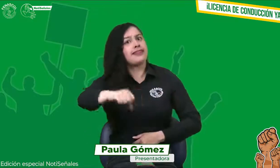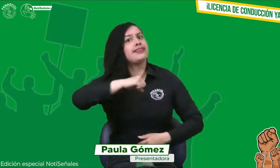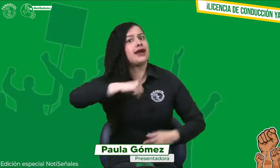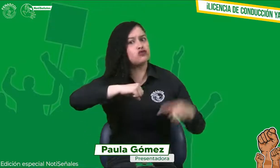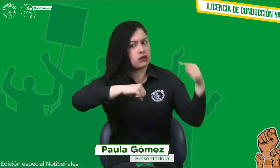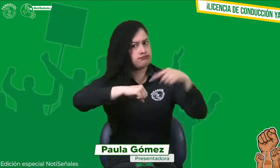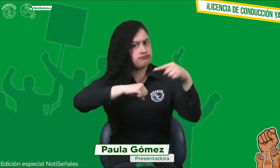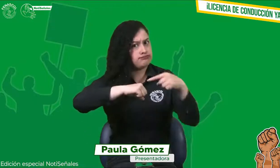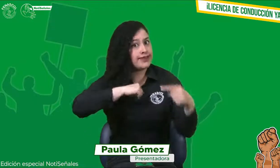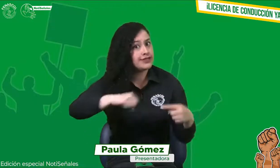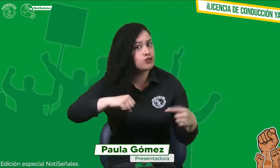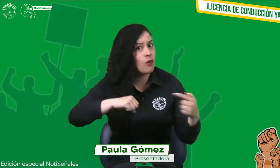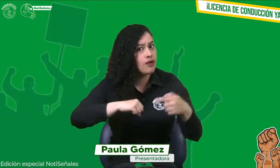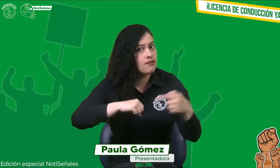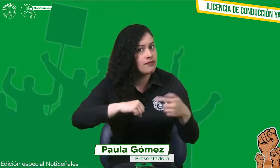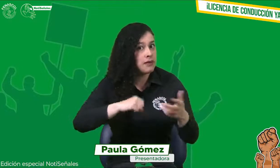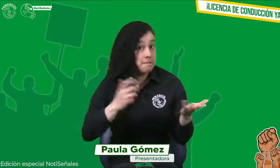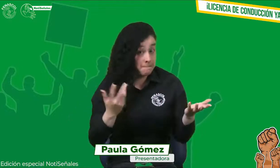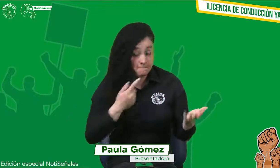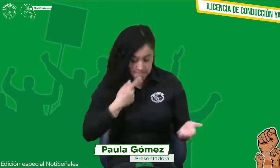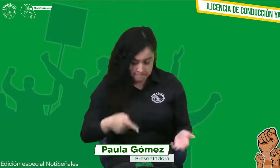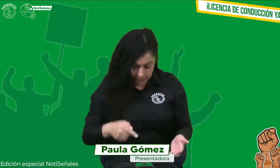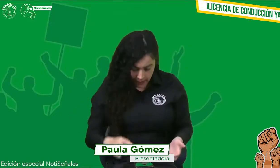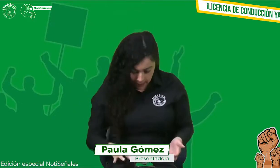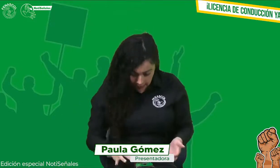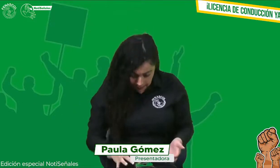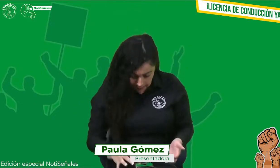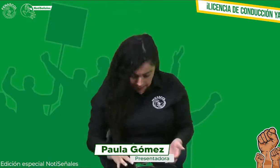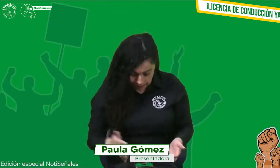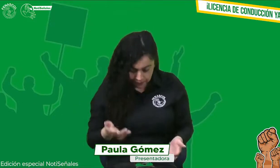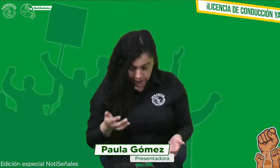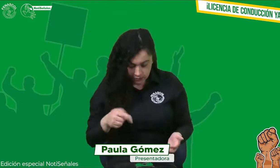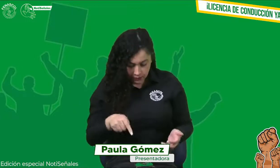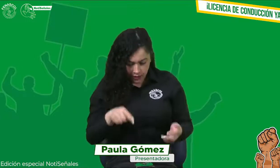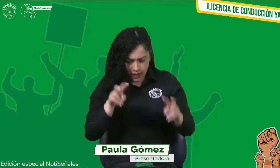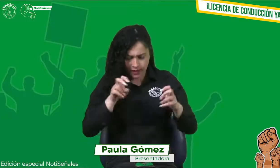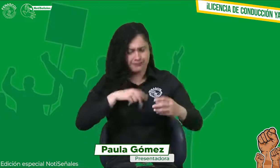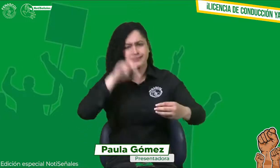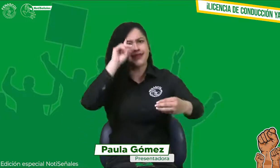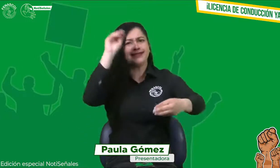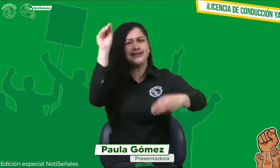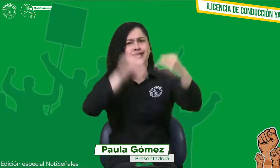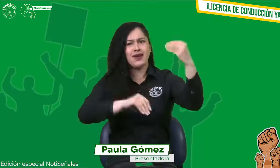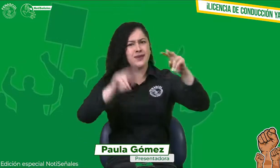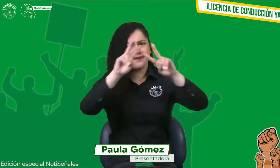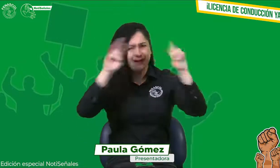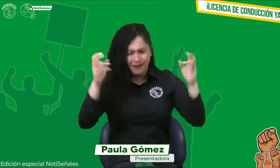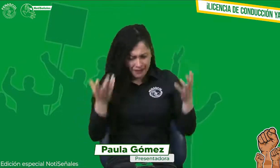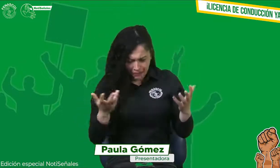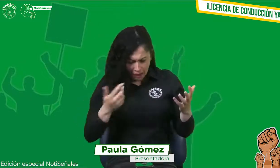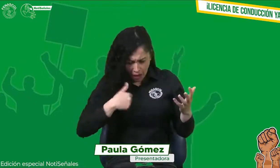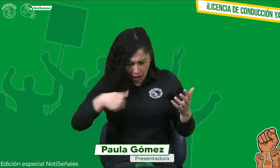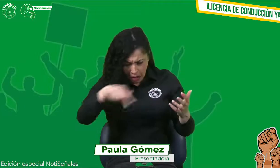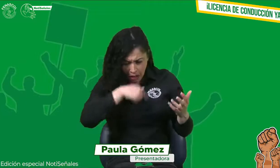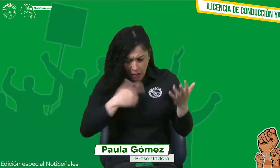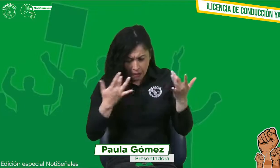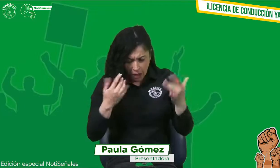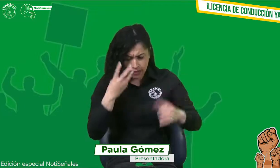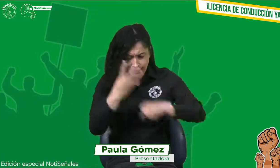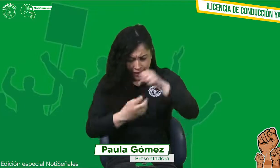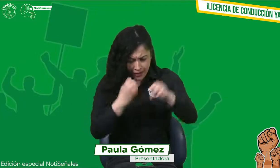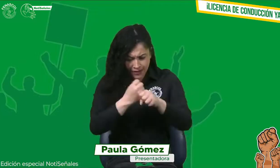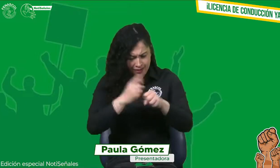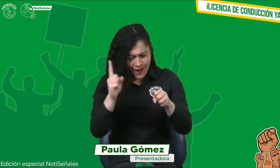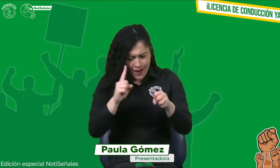que nosotros no podemos aguantar, es un derecho que tenemos. También mencionan que están en